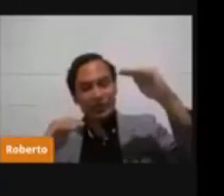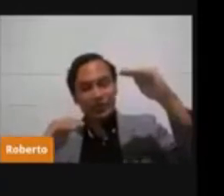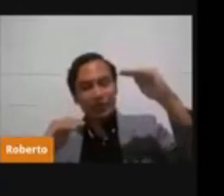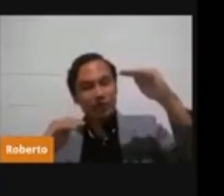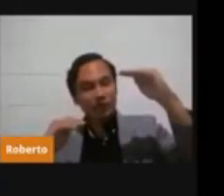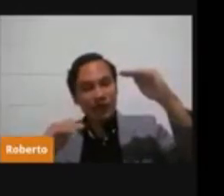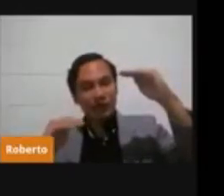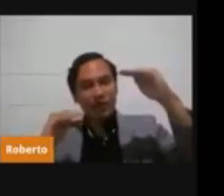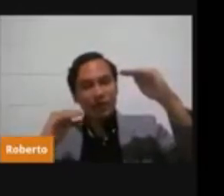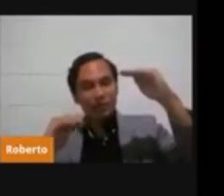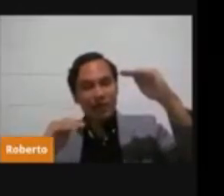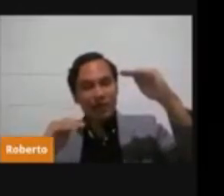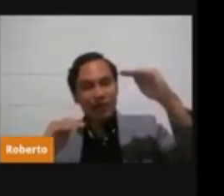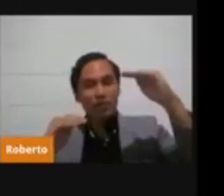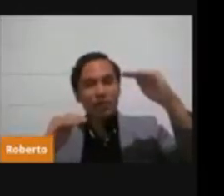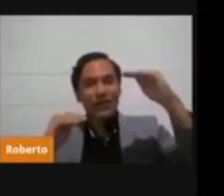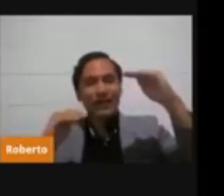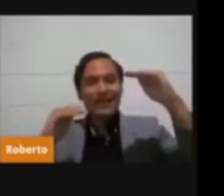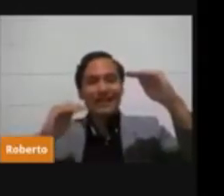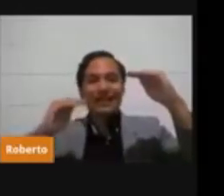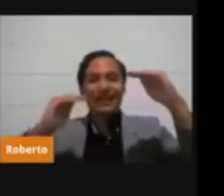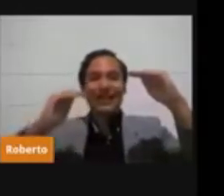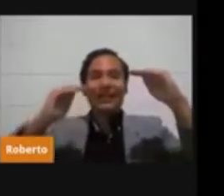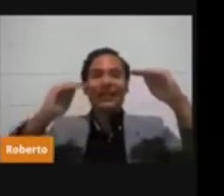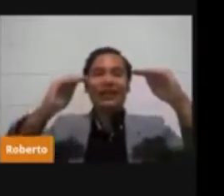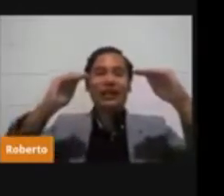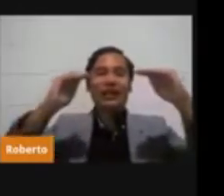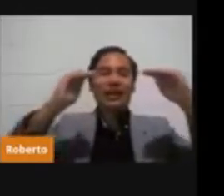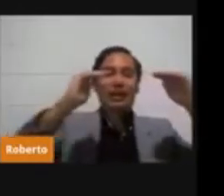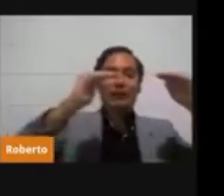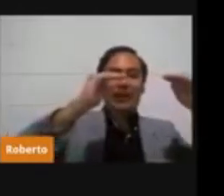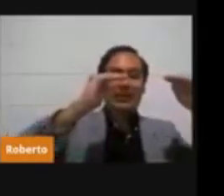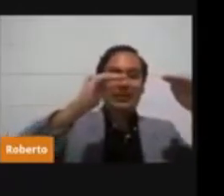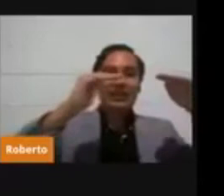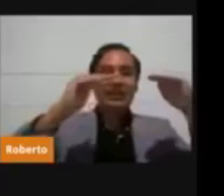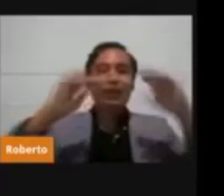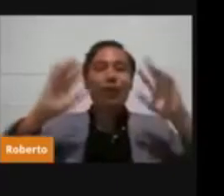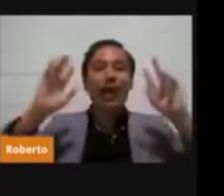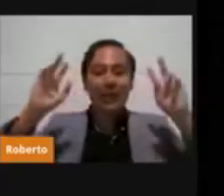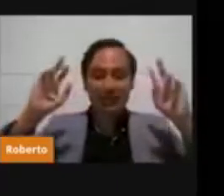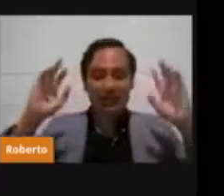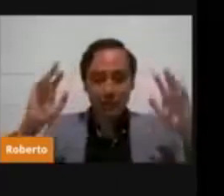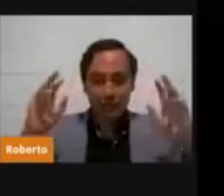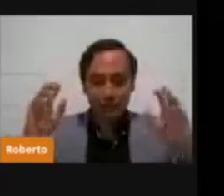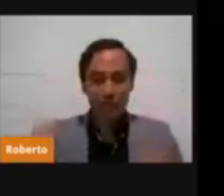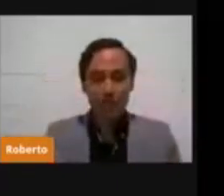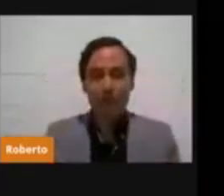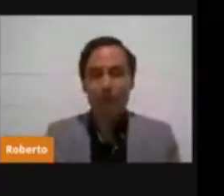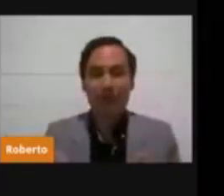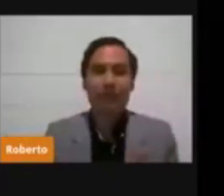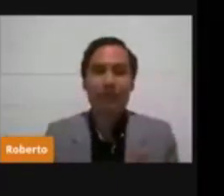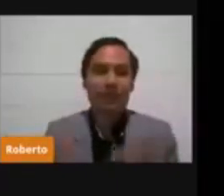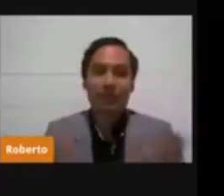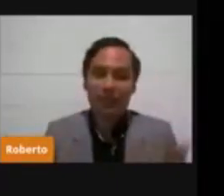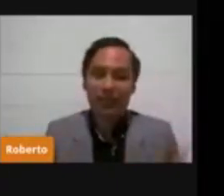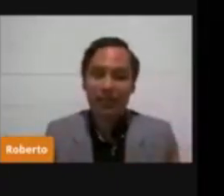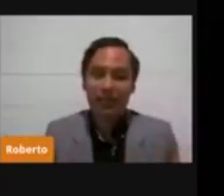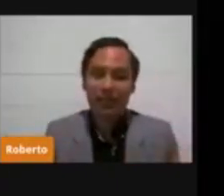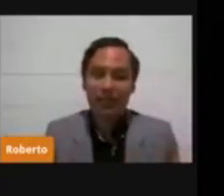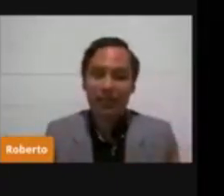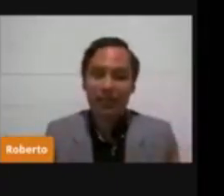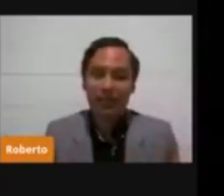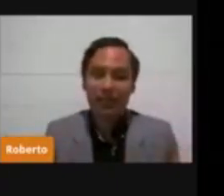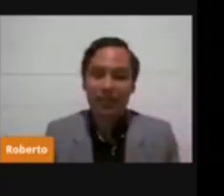como enfermas, minusválidos, etcétera, tenemos que hacer que lleguen para que sean iguales que nosotros, pero eso de la igualdad,